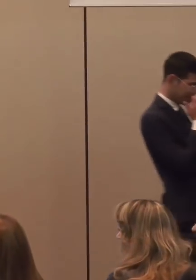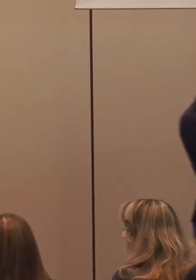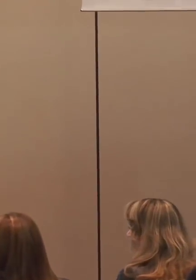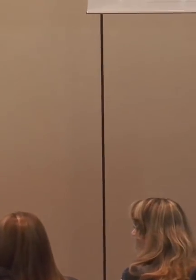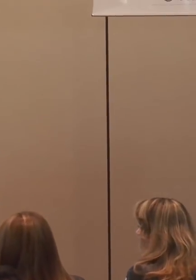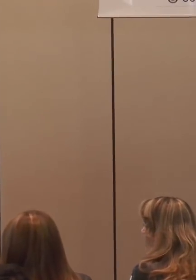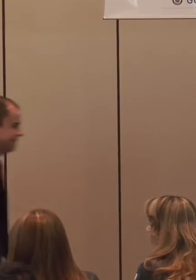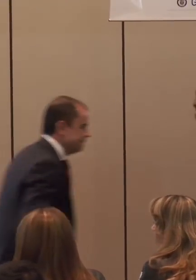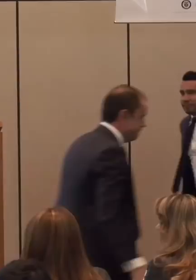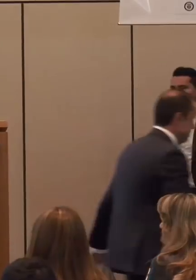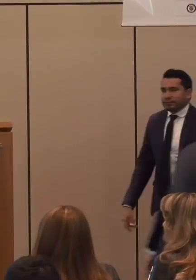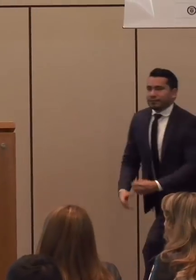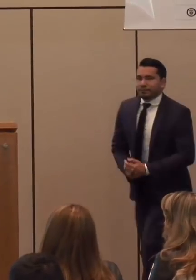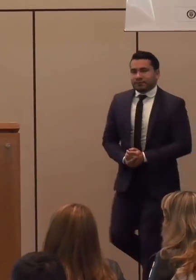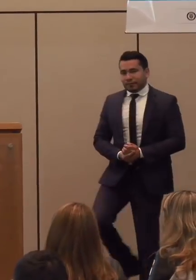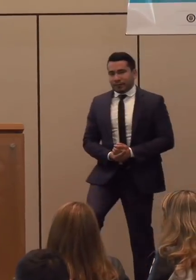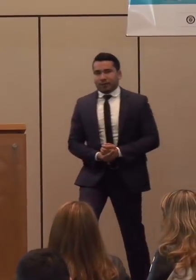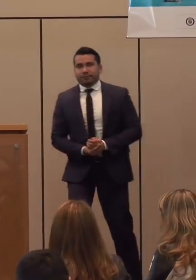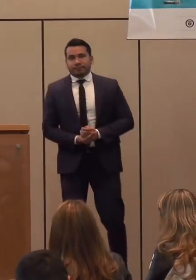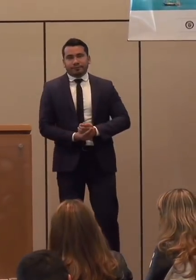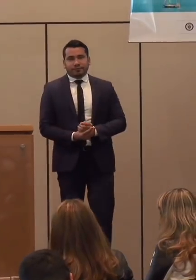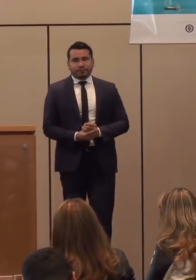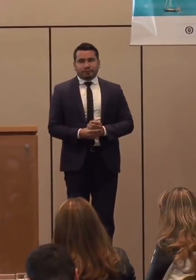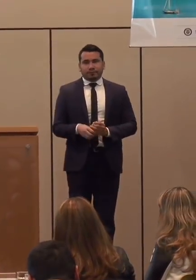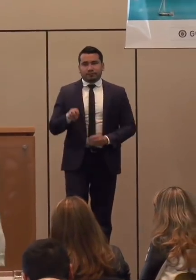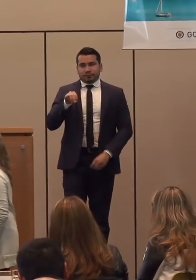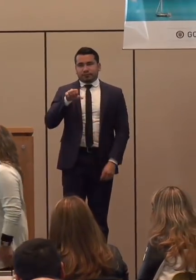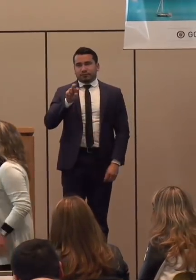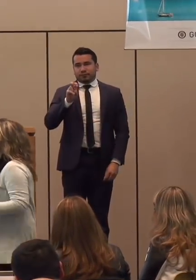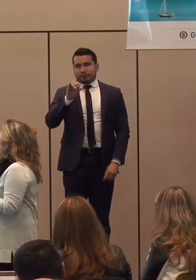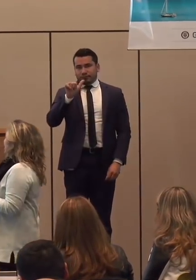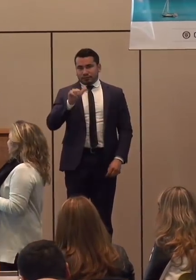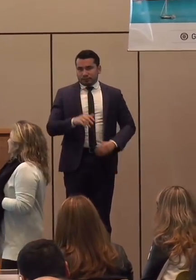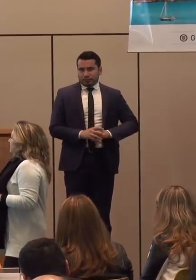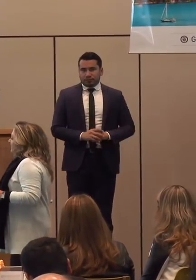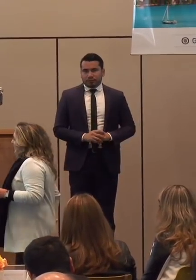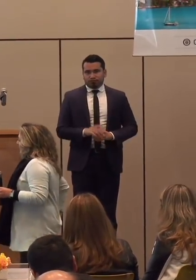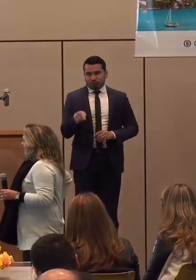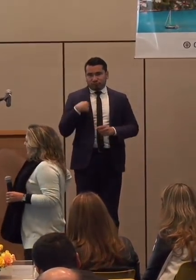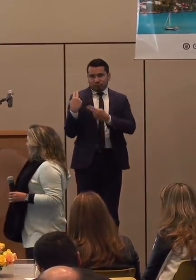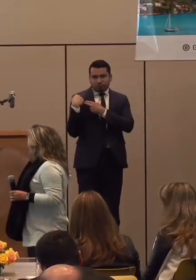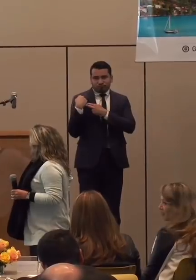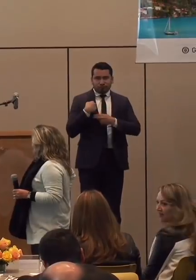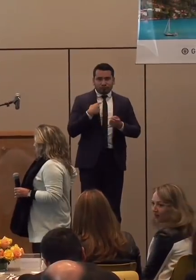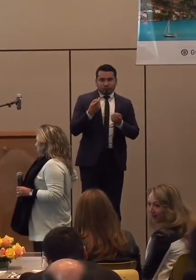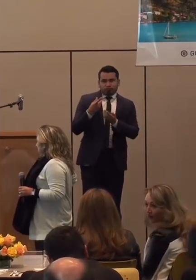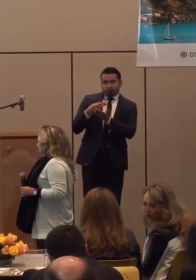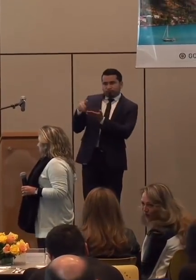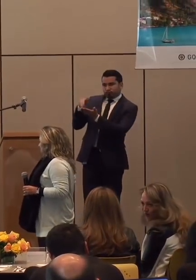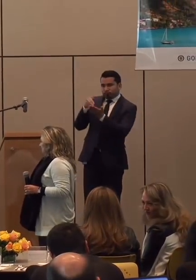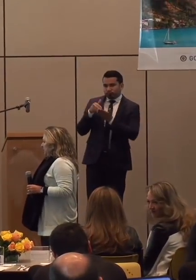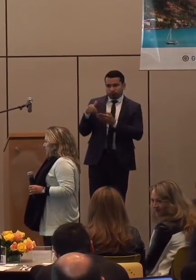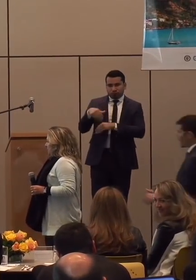la directora maneras ya que estudió en la directora de propaís encargada en nuestra campaña de compre colombiano lo que decía el viceministro ahora de las